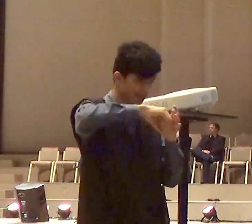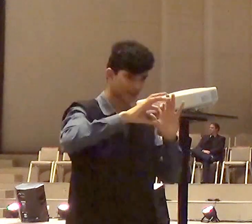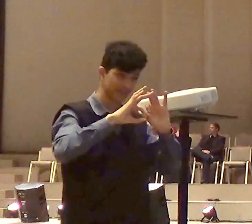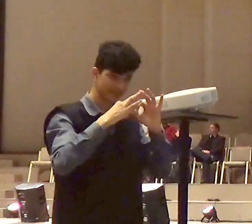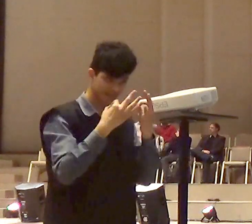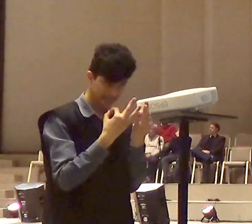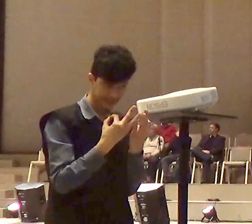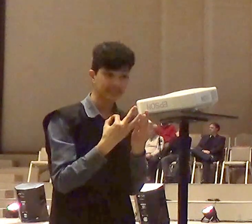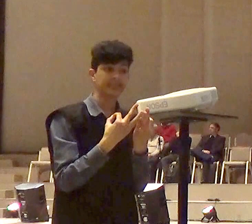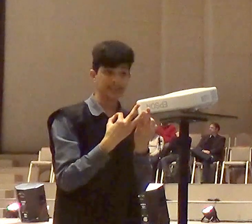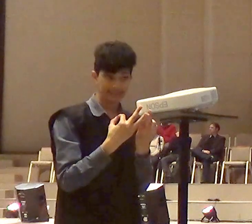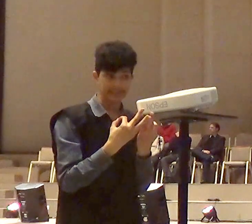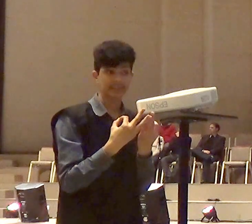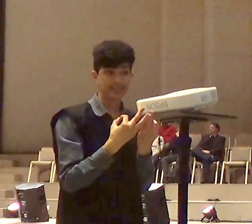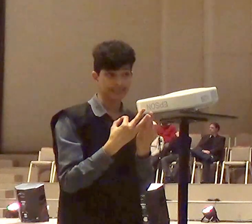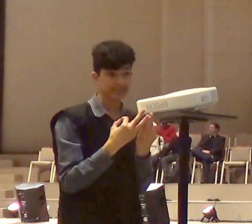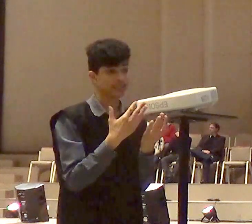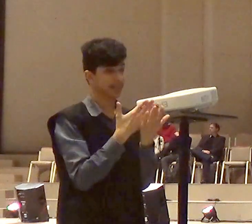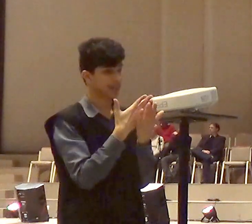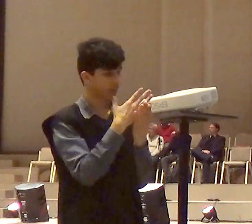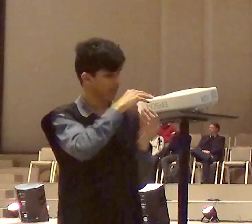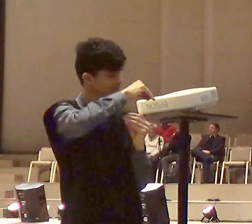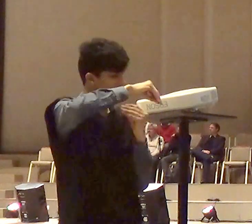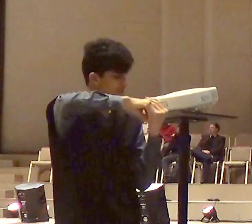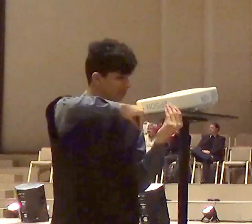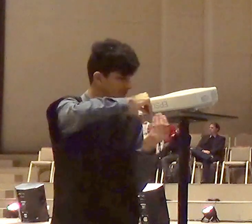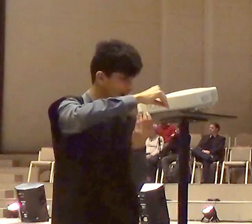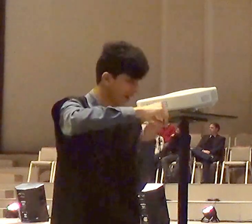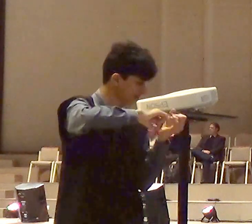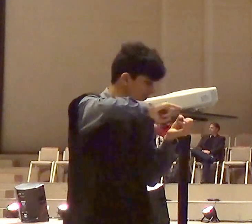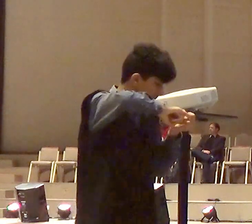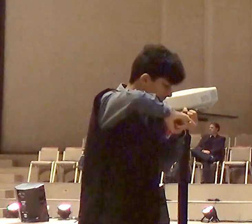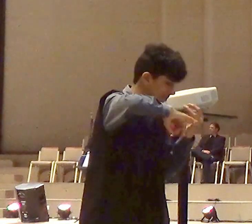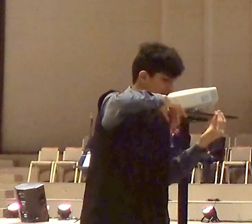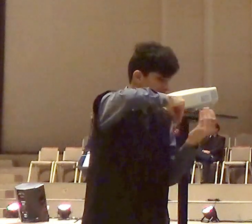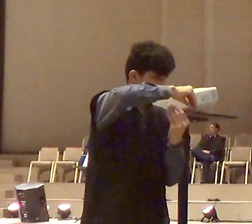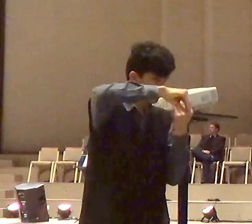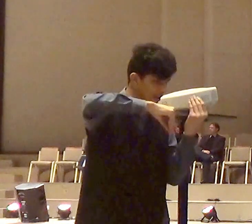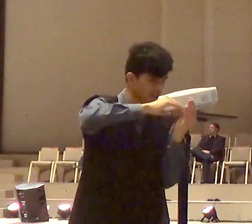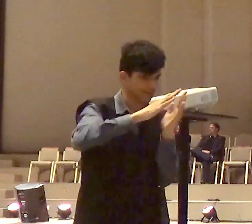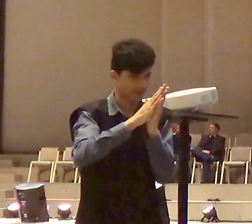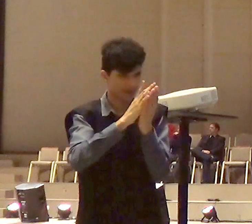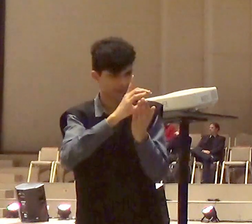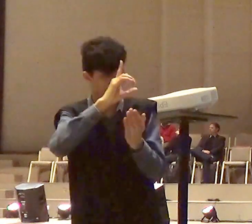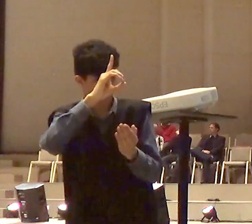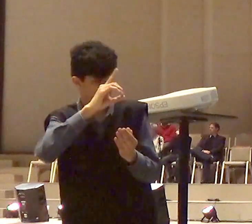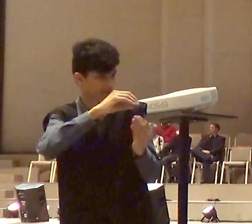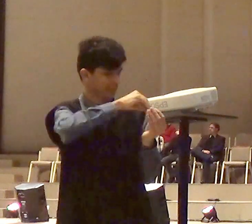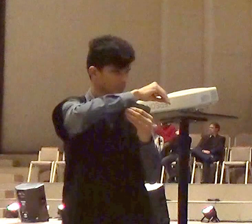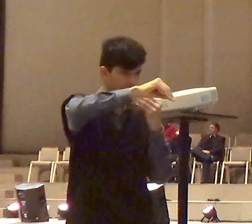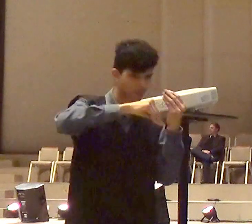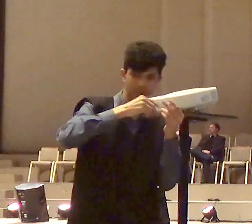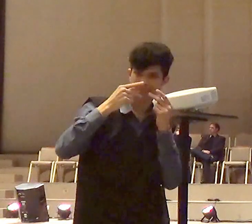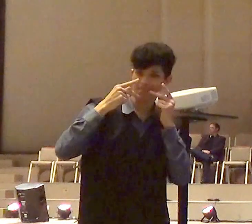E aí você vai ver ideologias nascendo teologias nascendo sedição